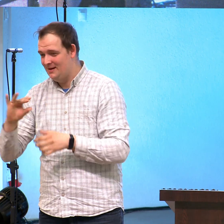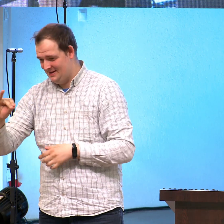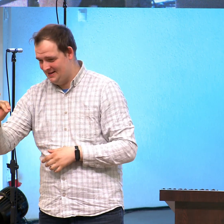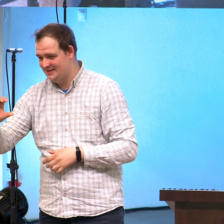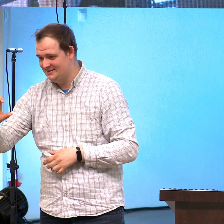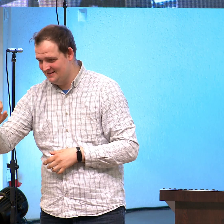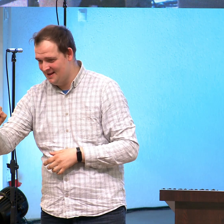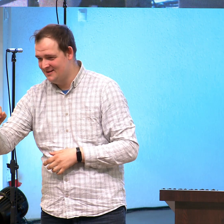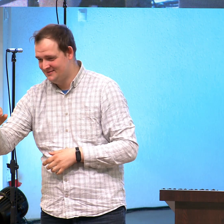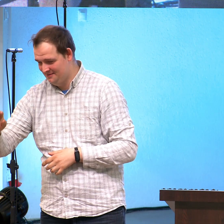Исаия,